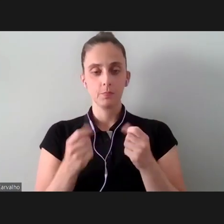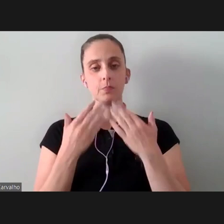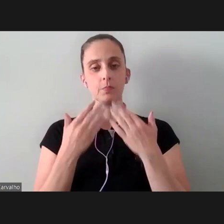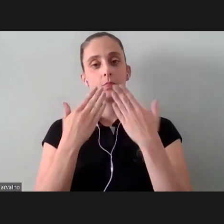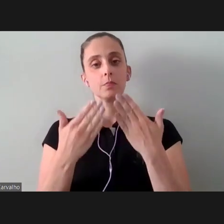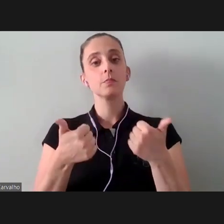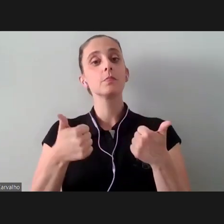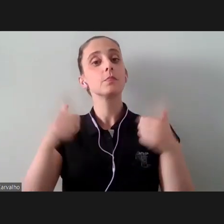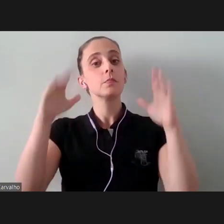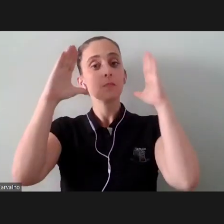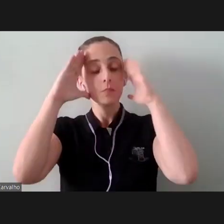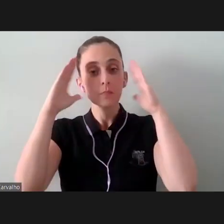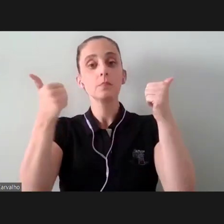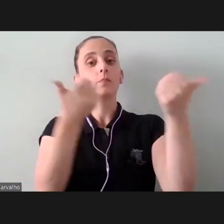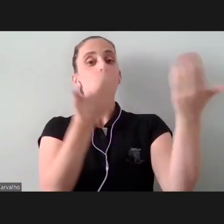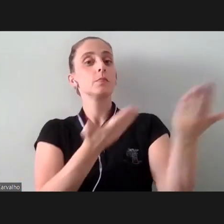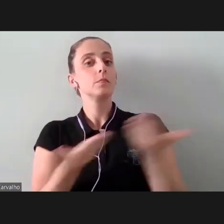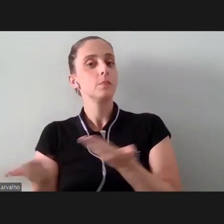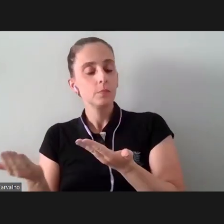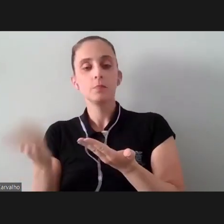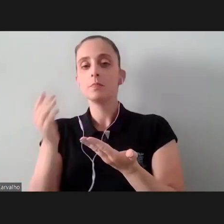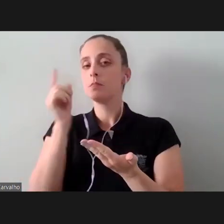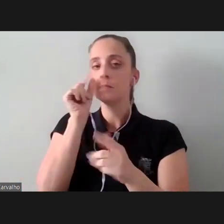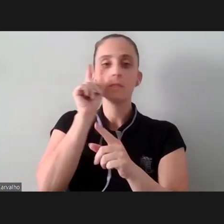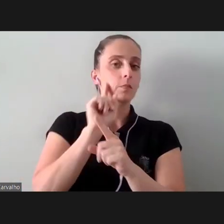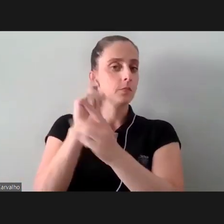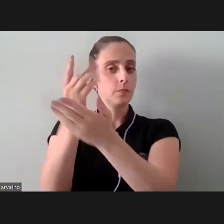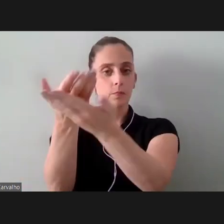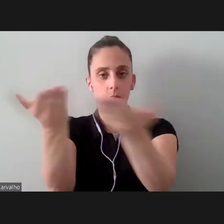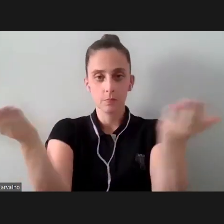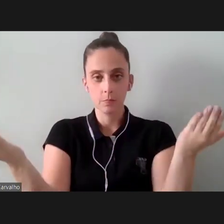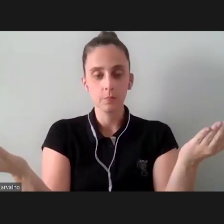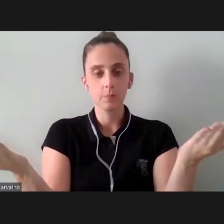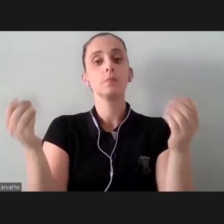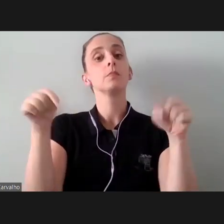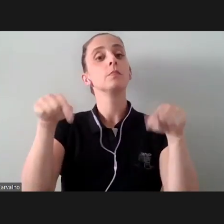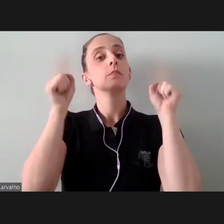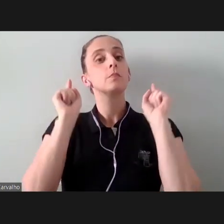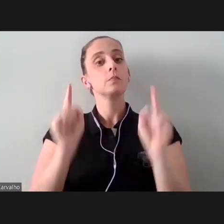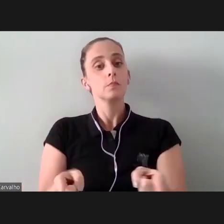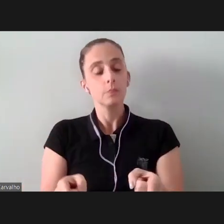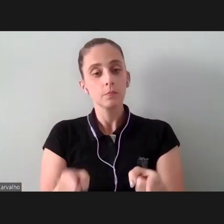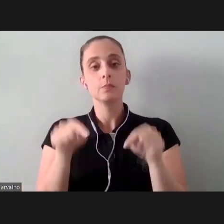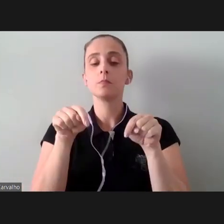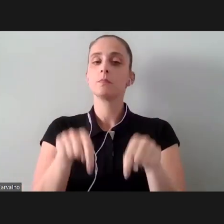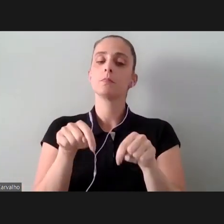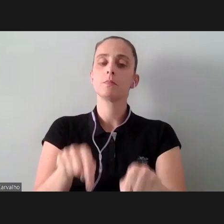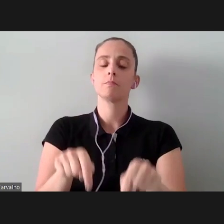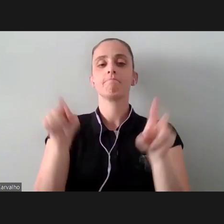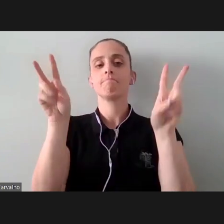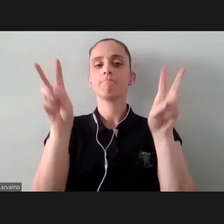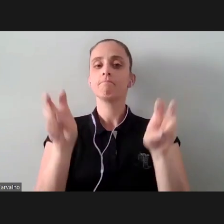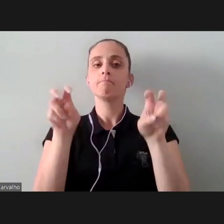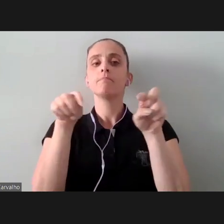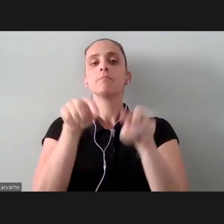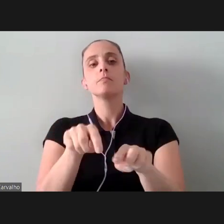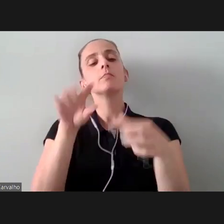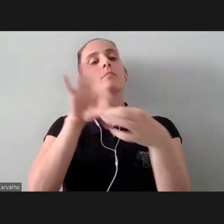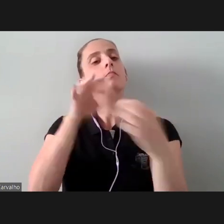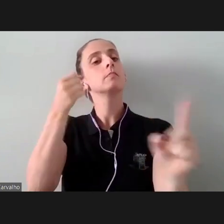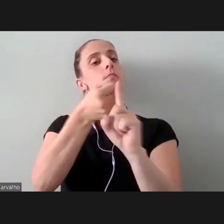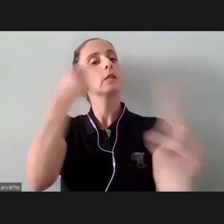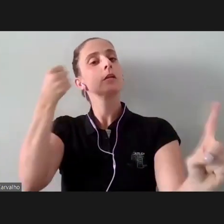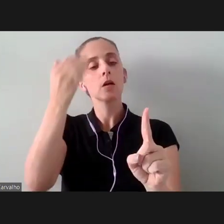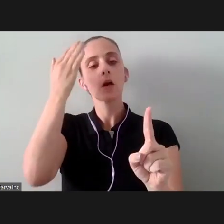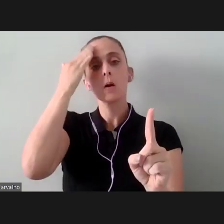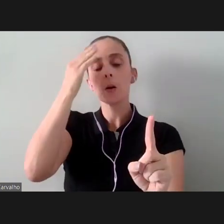Boa tarde, sejam bem-vindos e bem-vindas. Vamos dar início ao webinar RINAP, Promoção da Inovação Pública, os desafios de capacitação